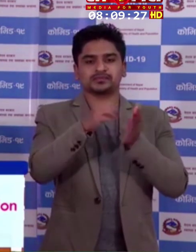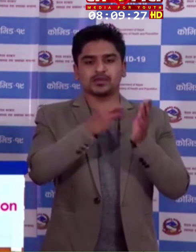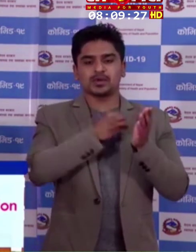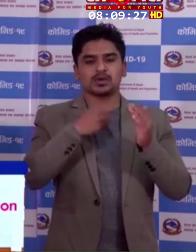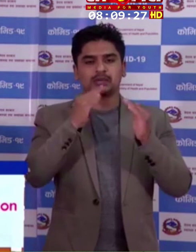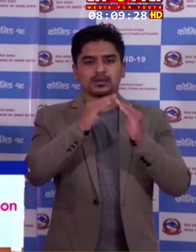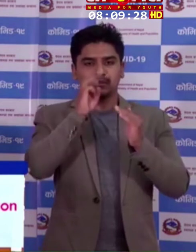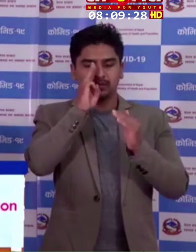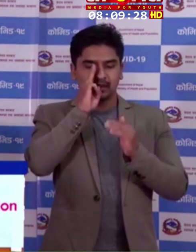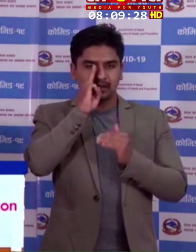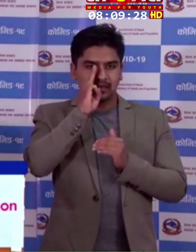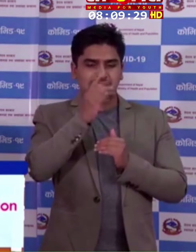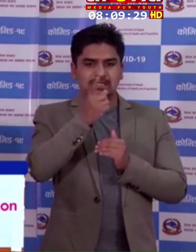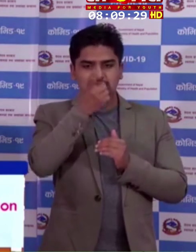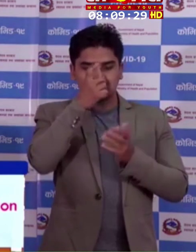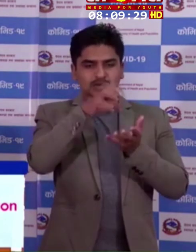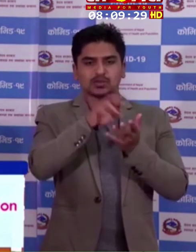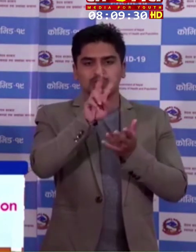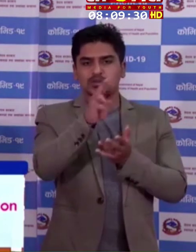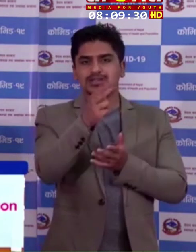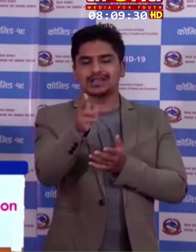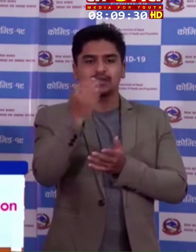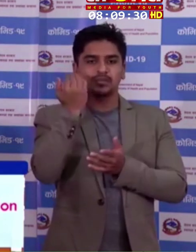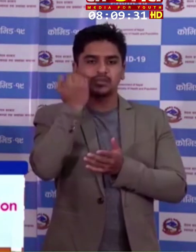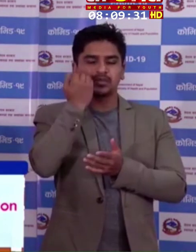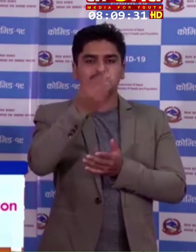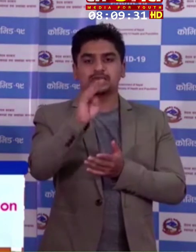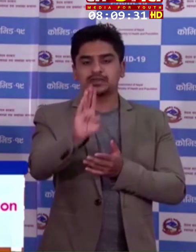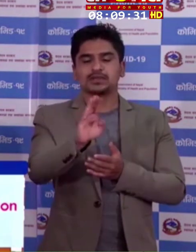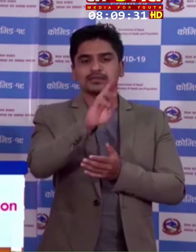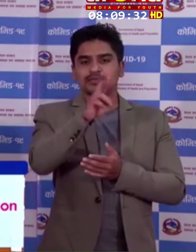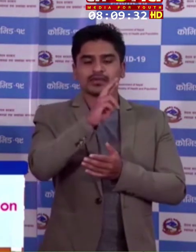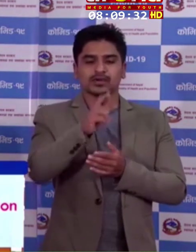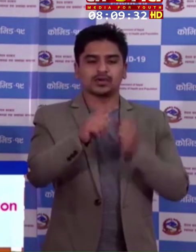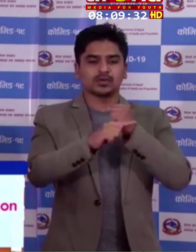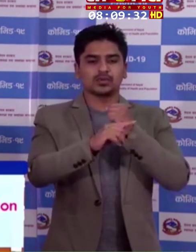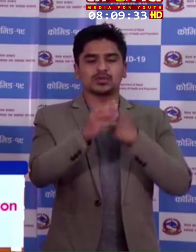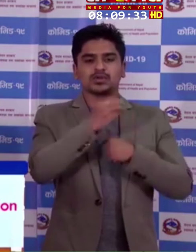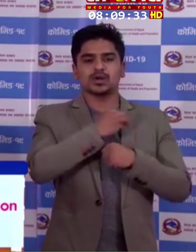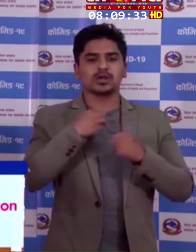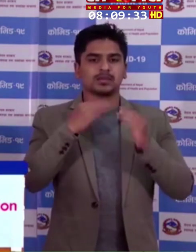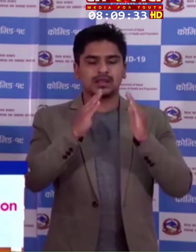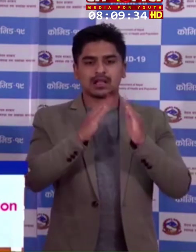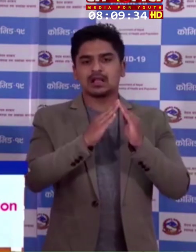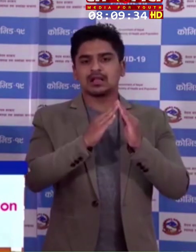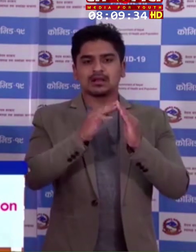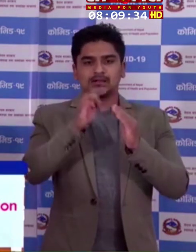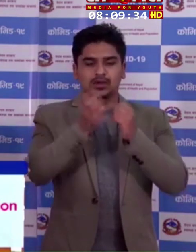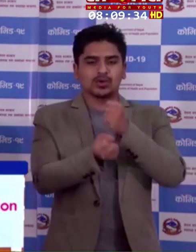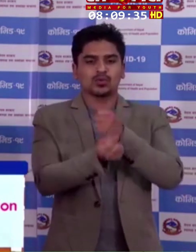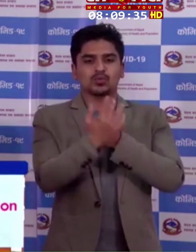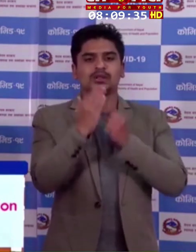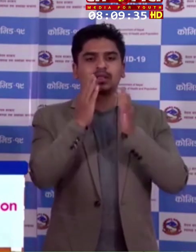प्रयोगशालामा चितौनको 2 पुरुष हुनुहुन्छ र कोशी अस्पताल प्रयोगशालामा उदयपुरको